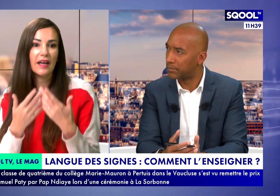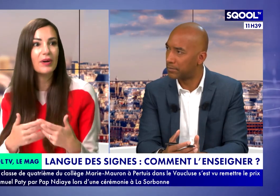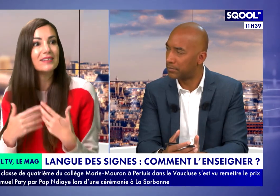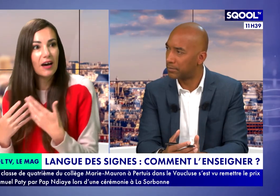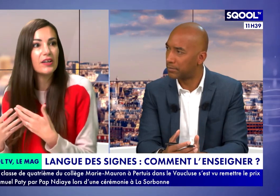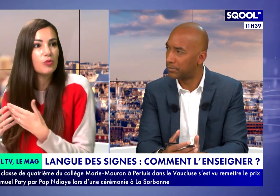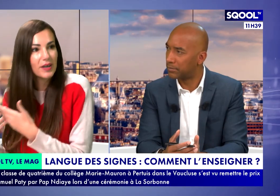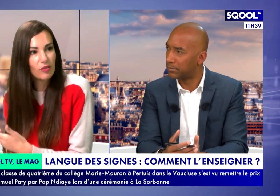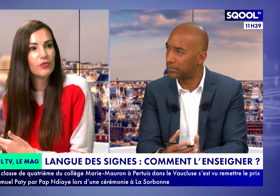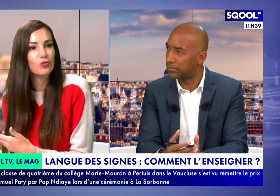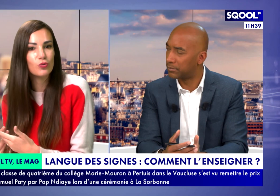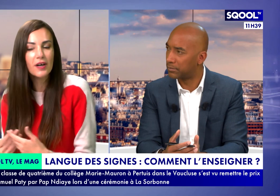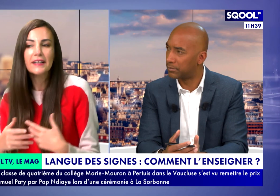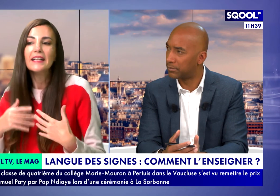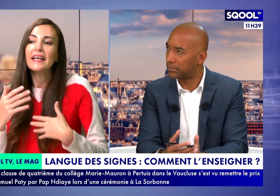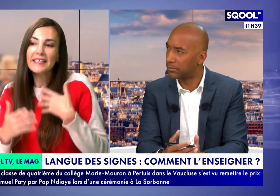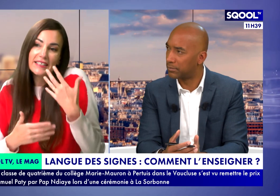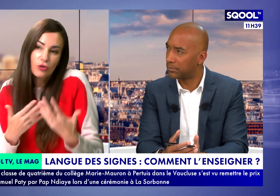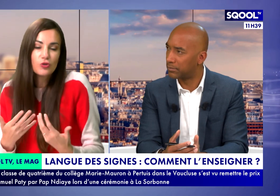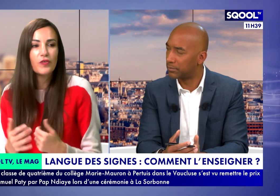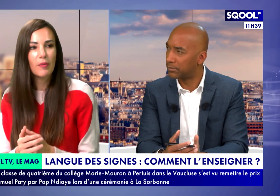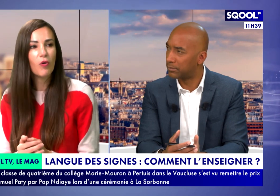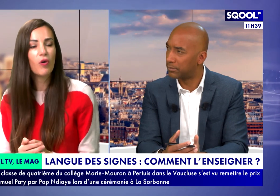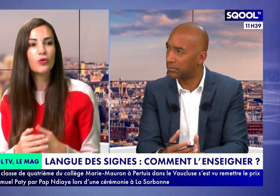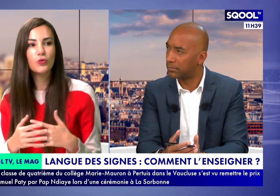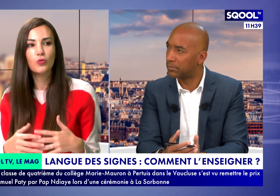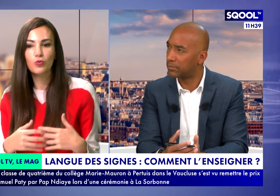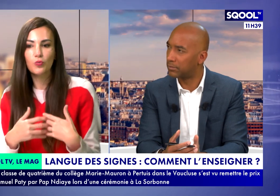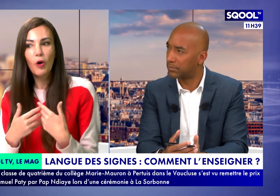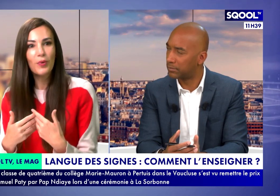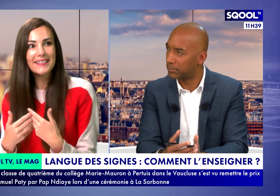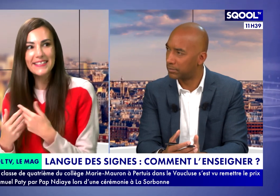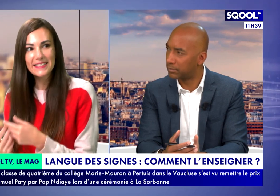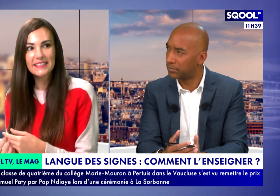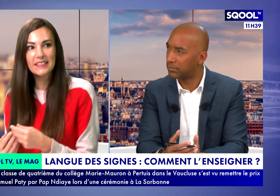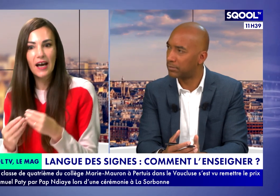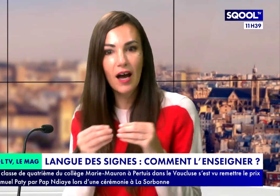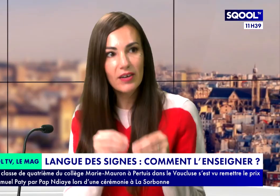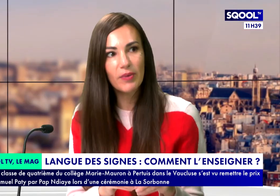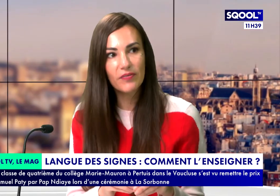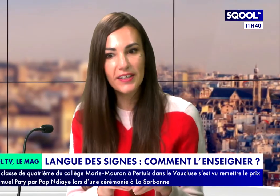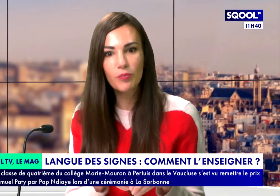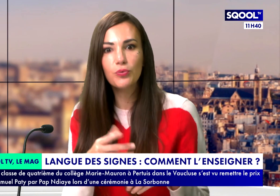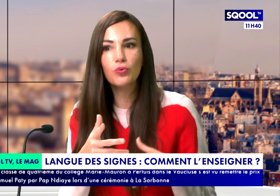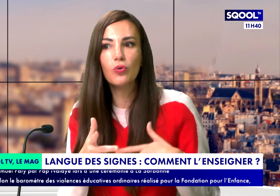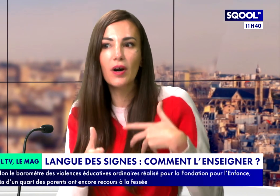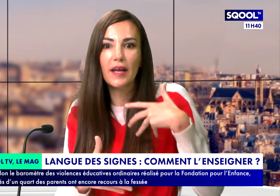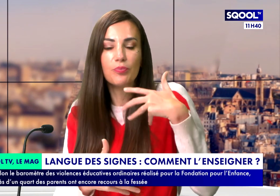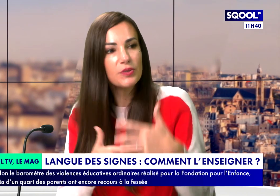après travailler auprès d'enfants sourds. Et c'est quand je deviens maman que je mets en place les signes avec ma fille pour qu'elle puisse me